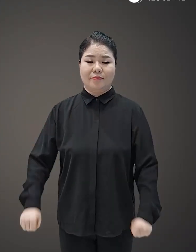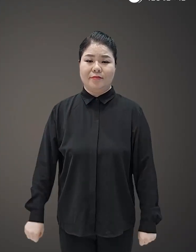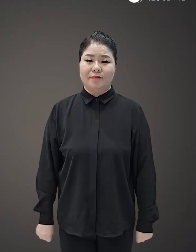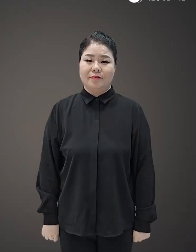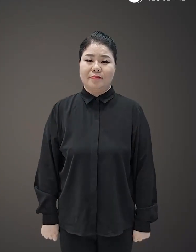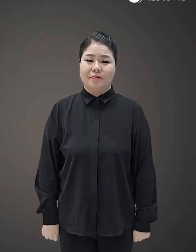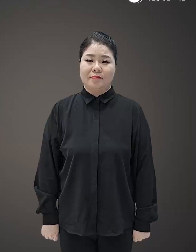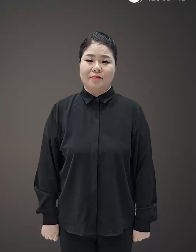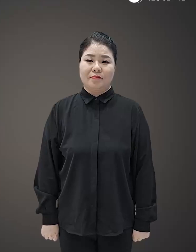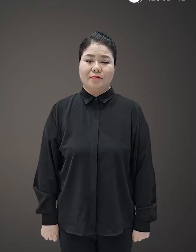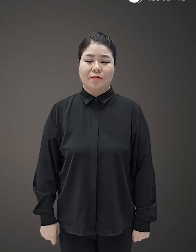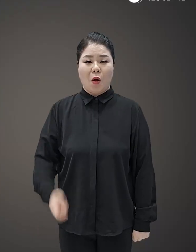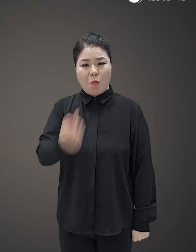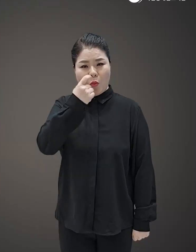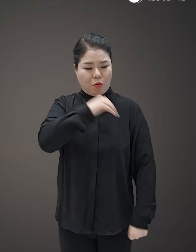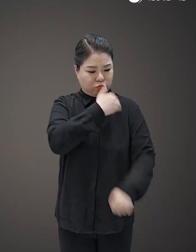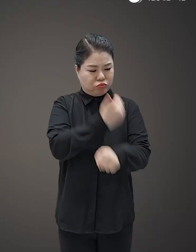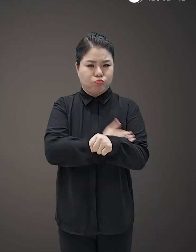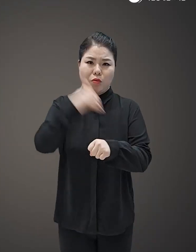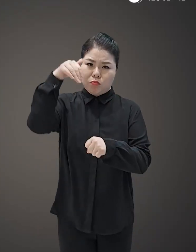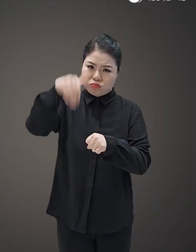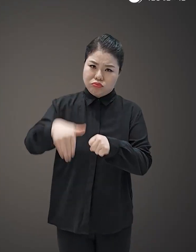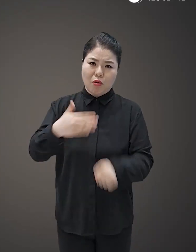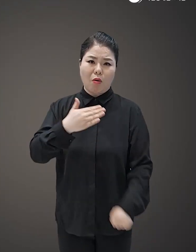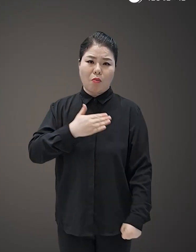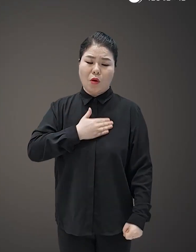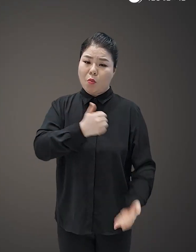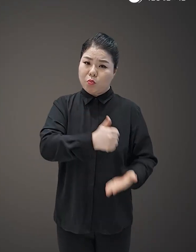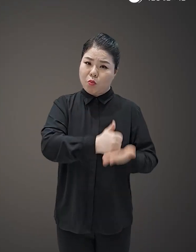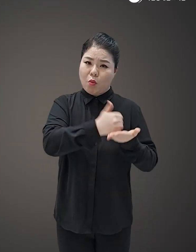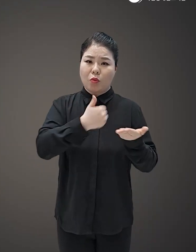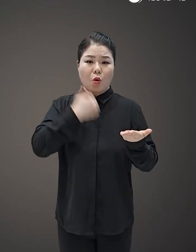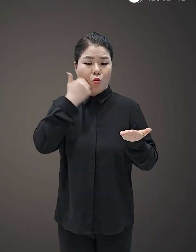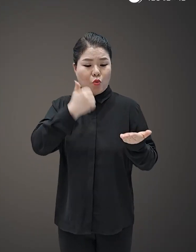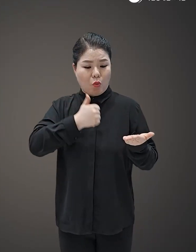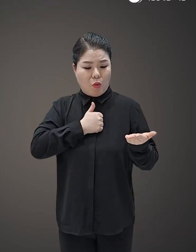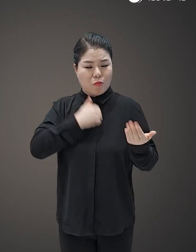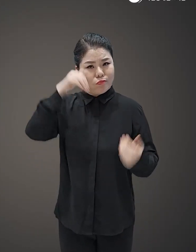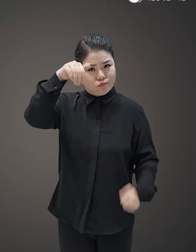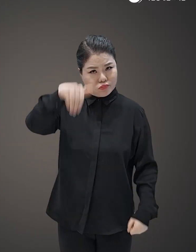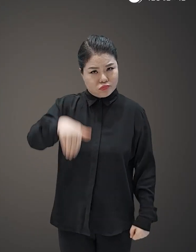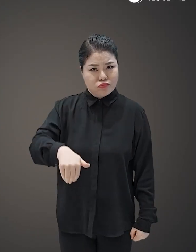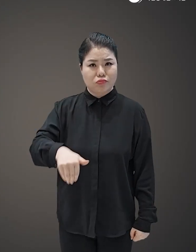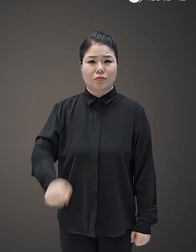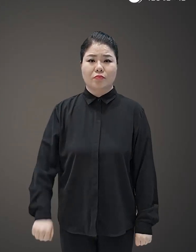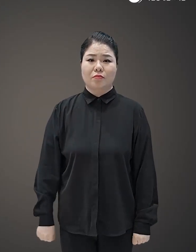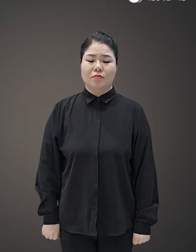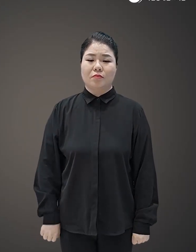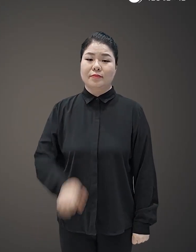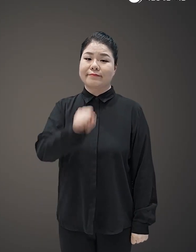사람들. 학습 능력 감퇴, 자존감, 정체성 하락.